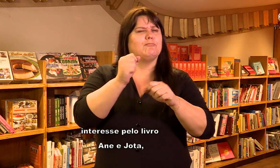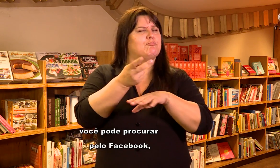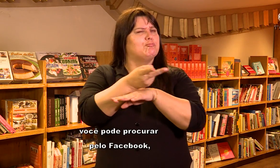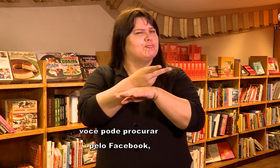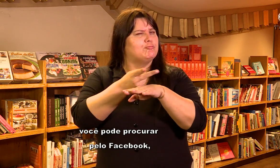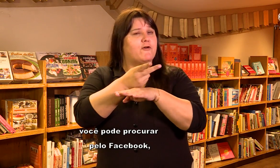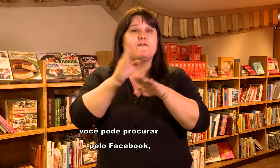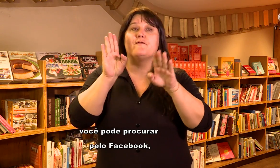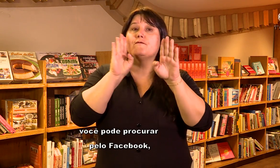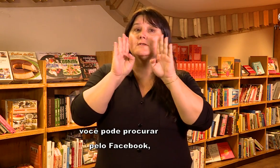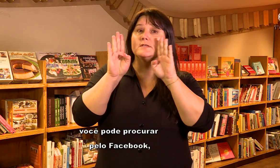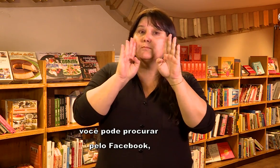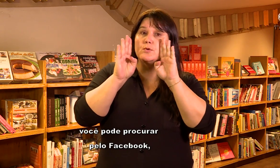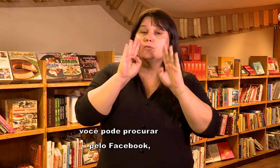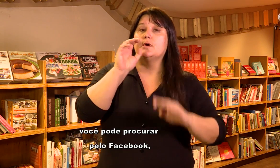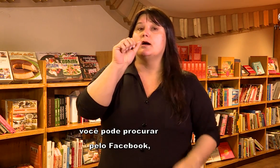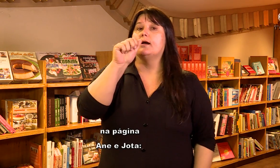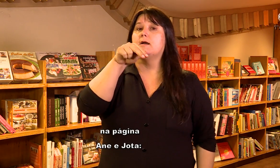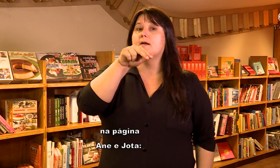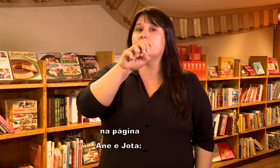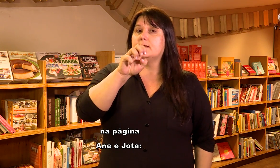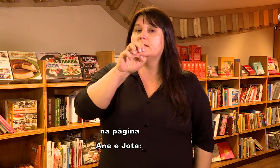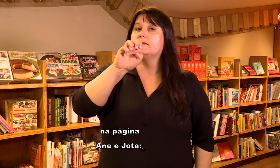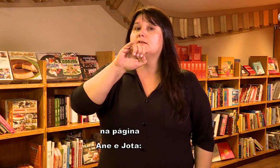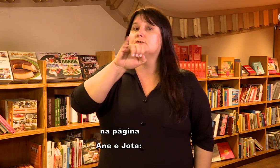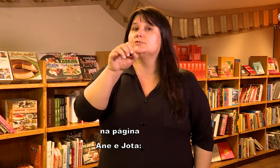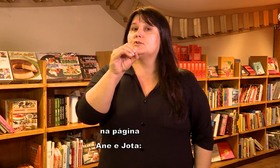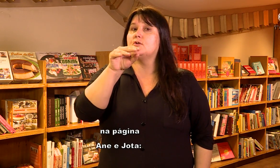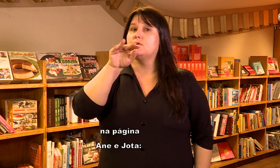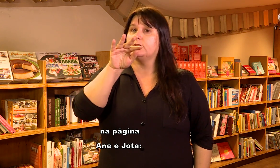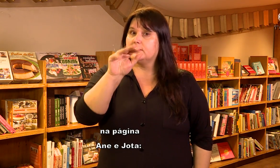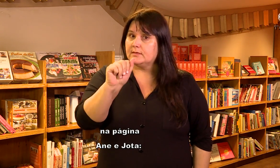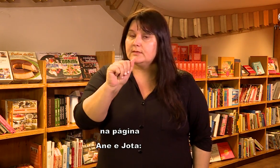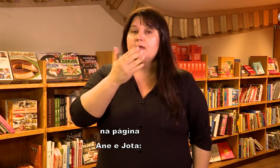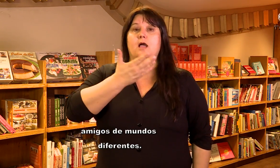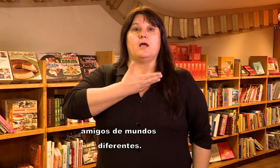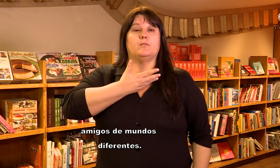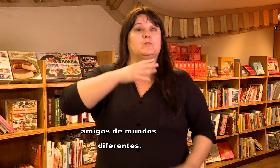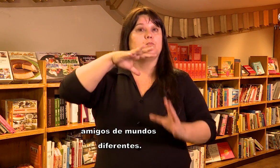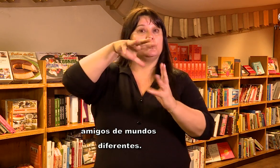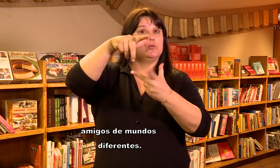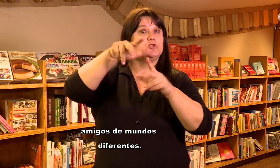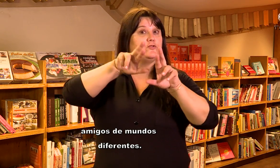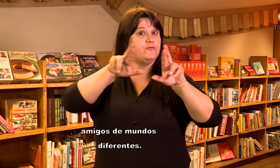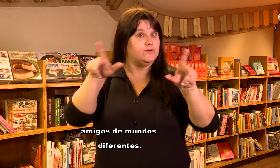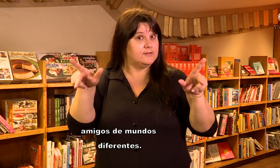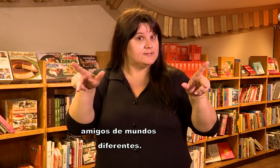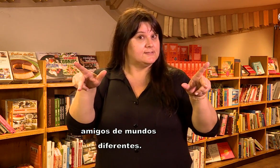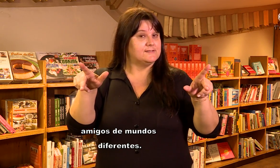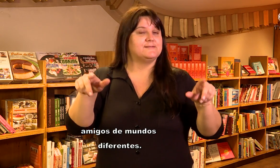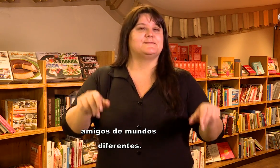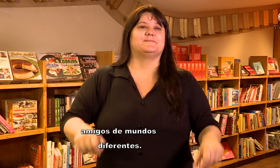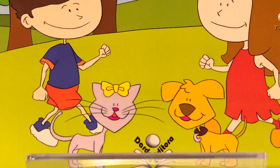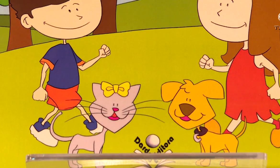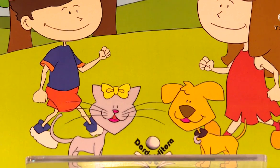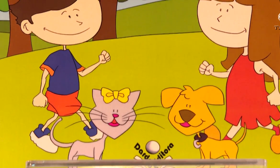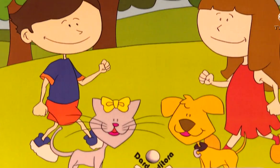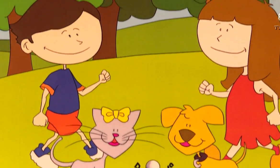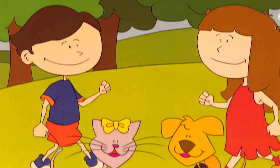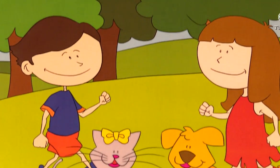você pode procurar pelo Facebook na página Anne e Jota Amigos de Mundos Diferentes. Capa